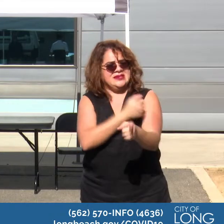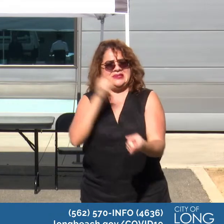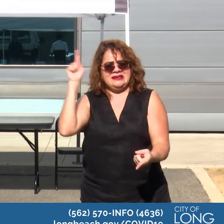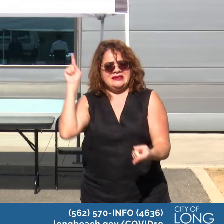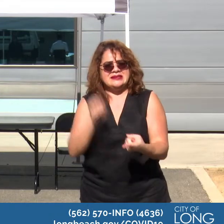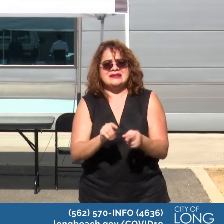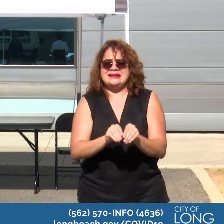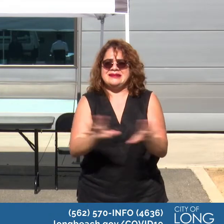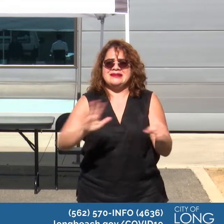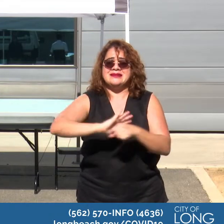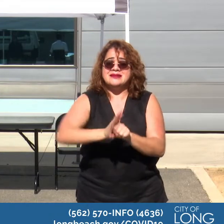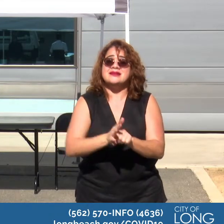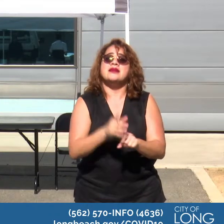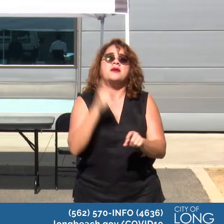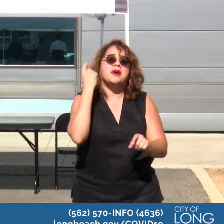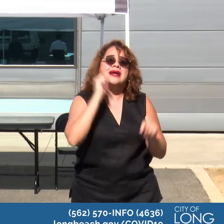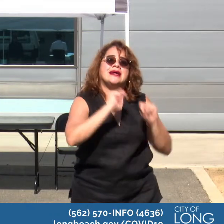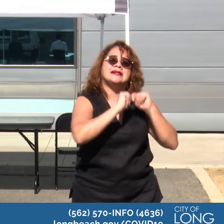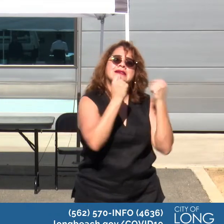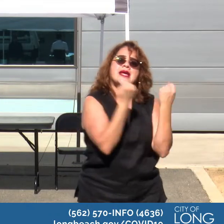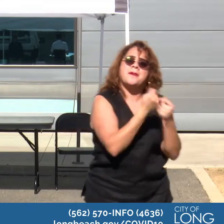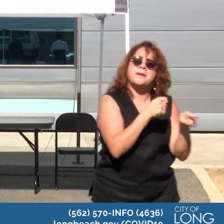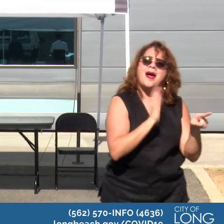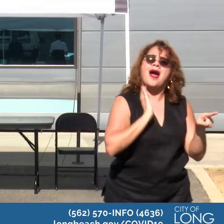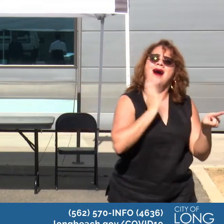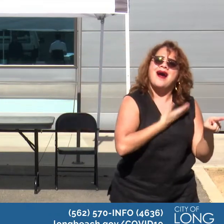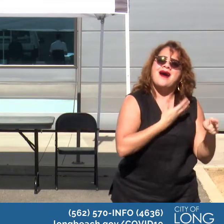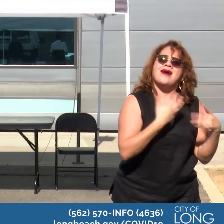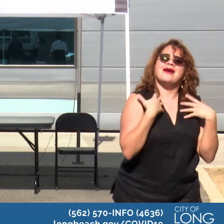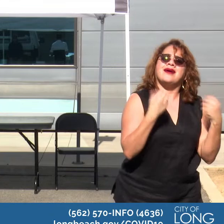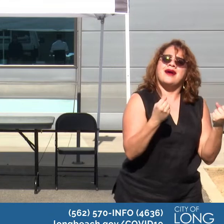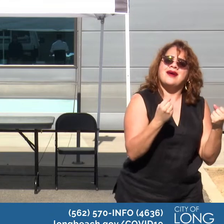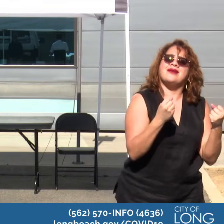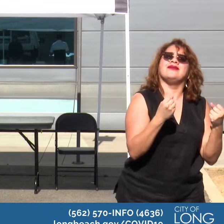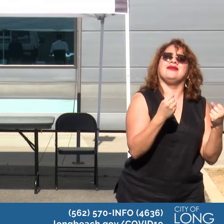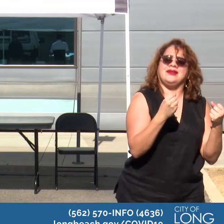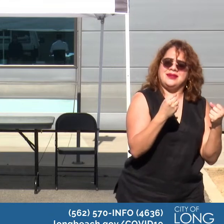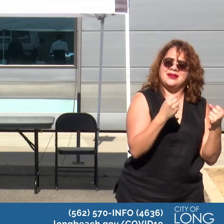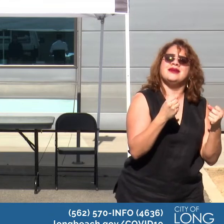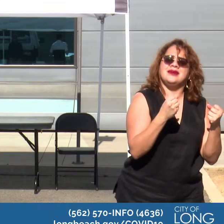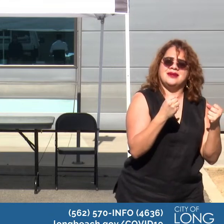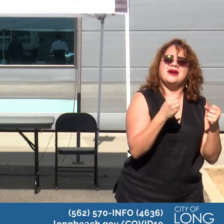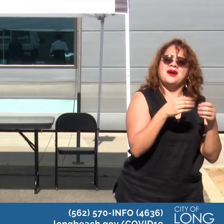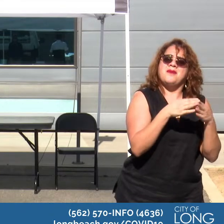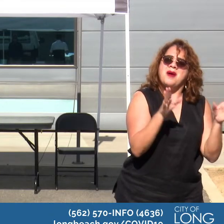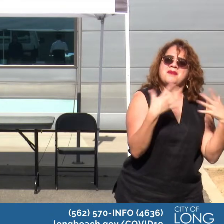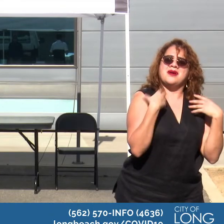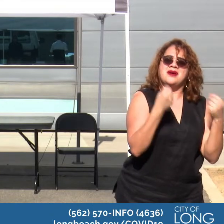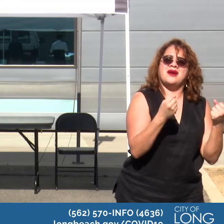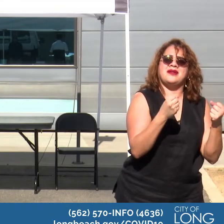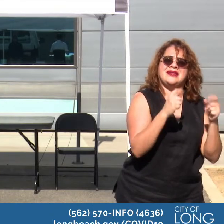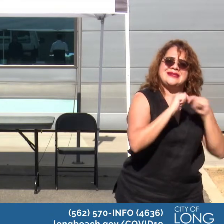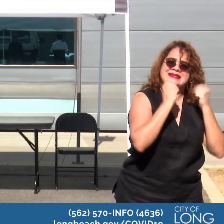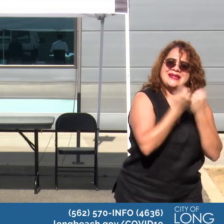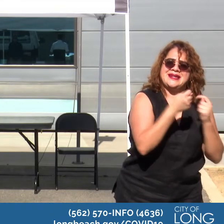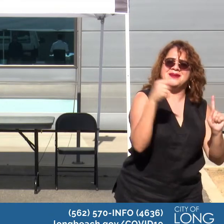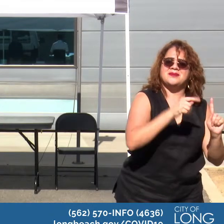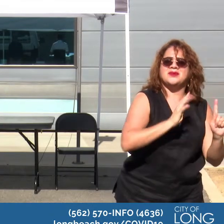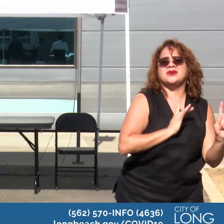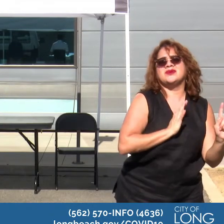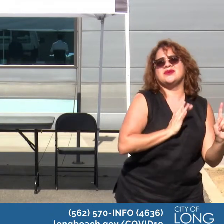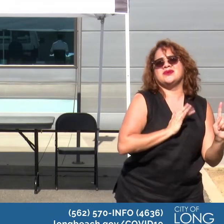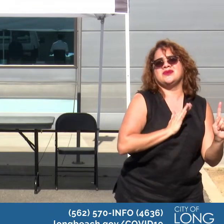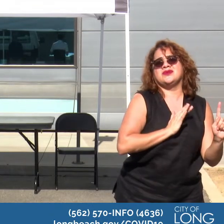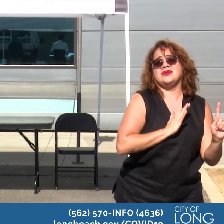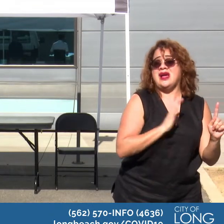los días. So, es algo que acá en Long Beach, las vacunas es la prioridad más